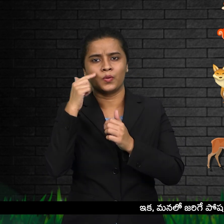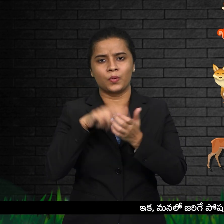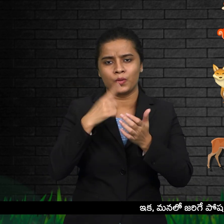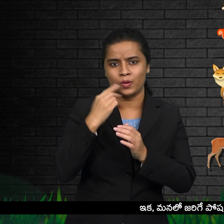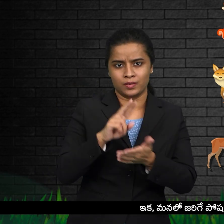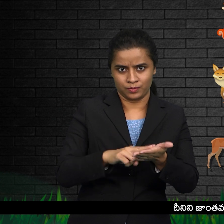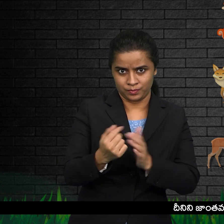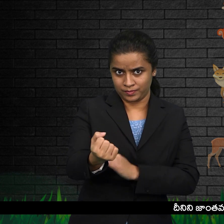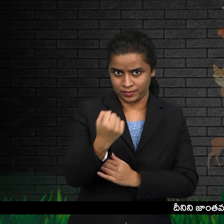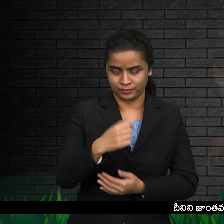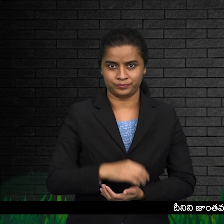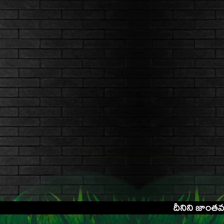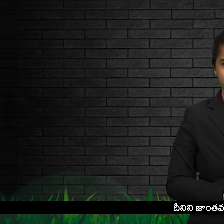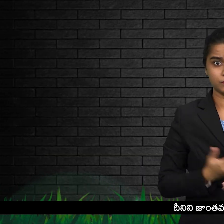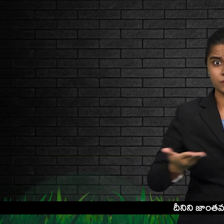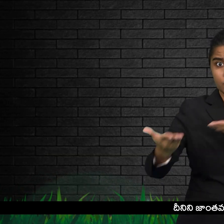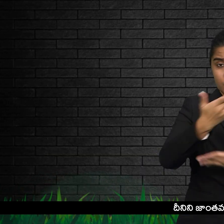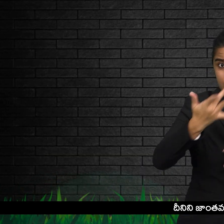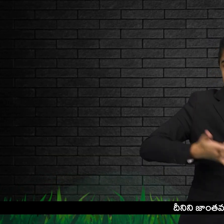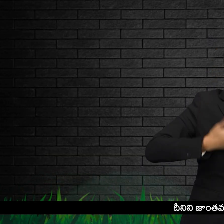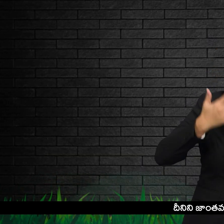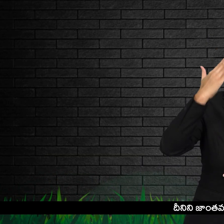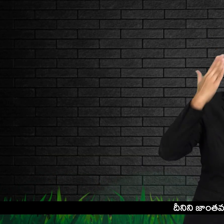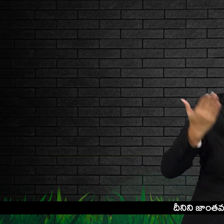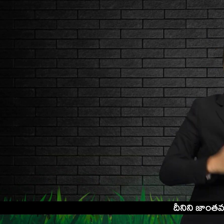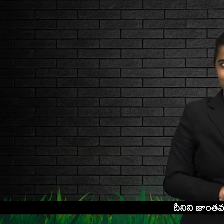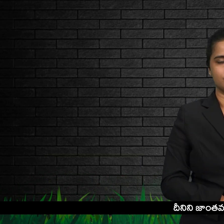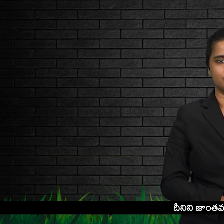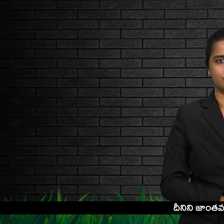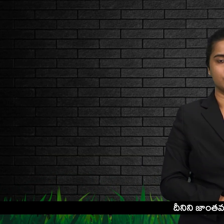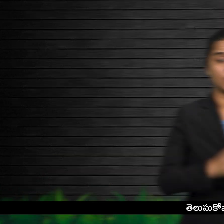తెలుసా? దీనిని జాంతవ భక్షణ పోషణ అంటారు.